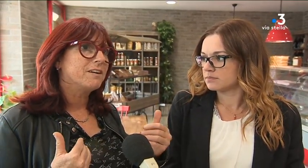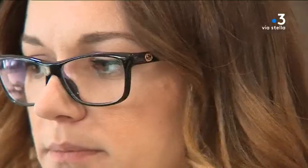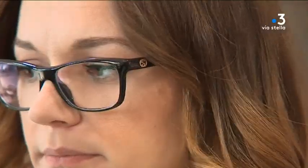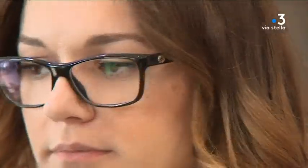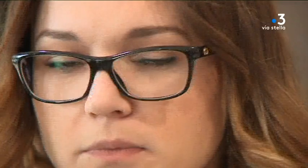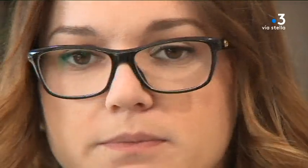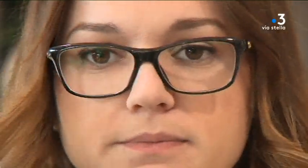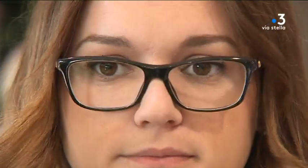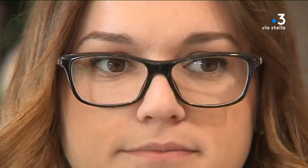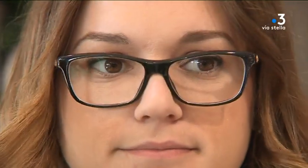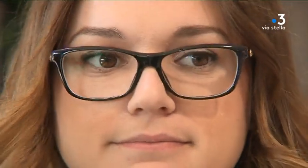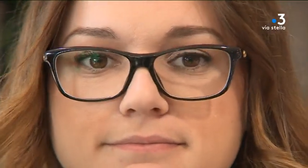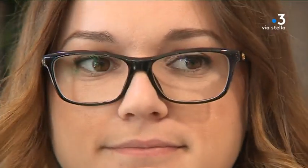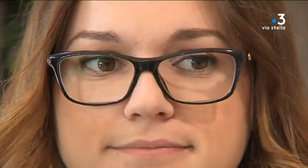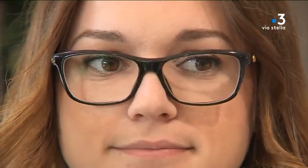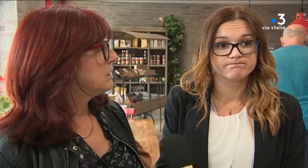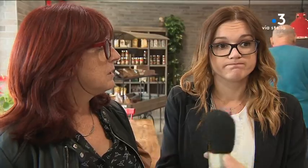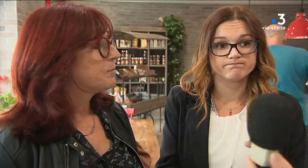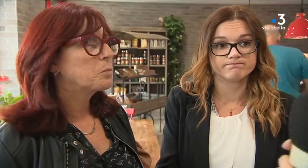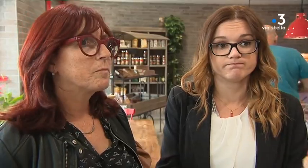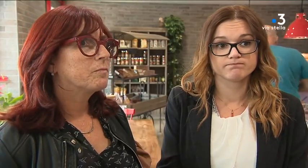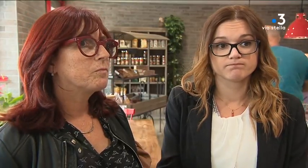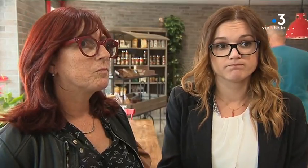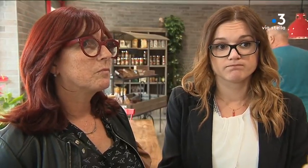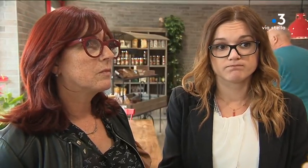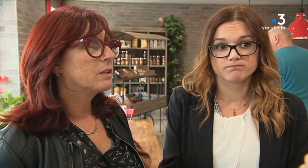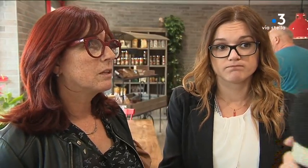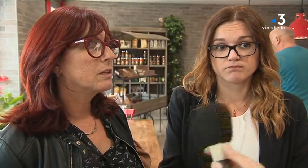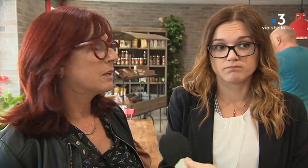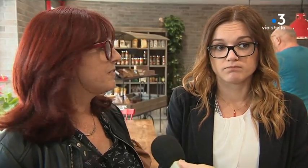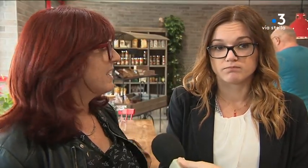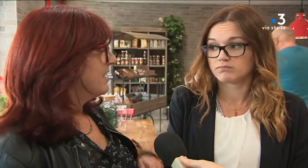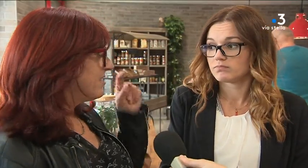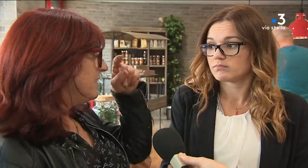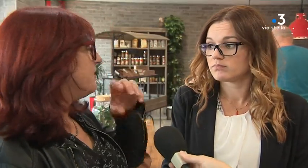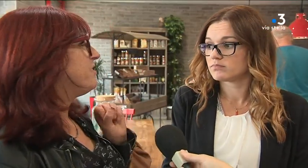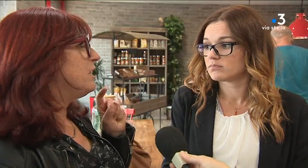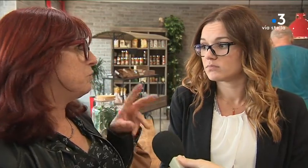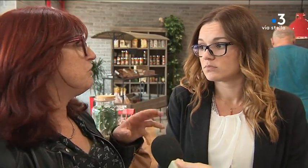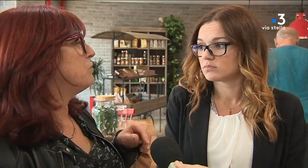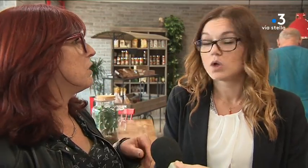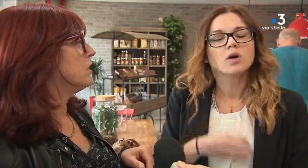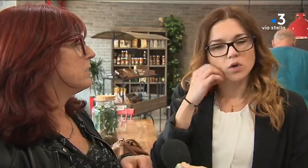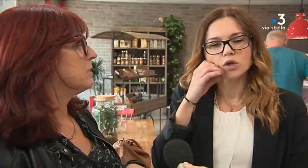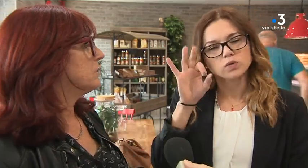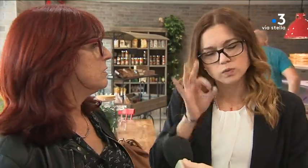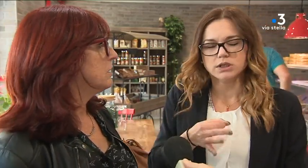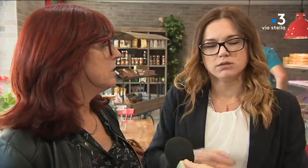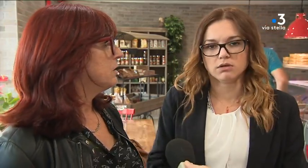face, souvent, ne comprend pas. C'est fatigant, c'est un quotidien assez difficile, en fait. C'est difficile tous les jours.